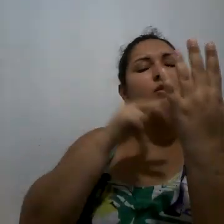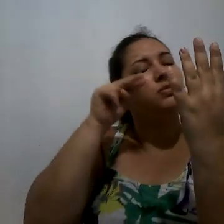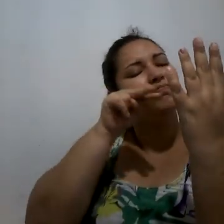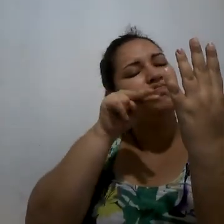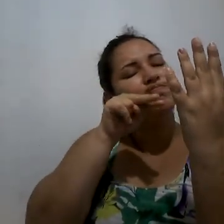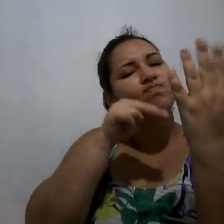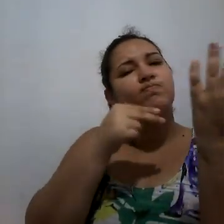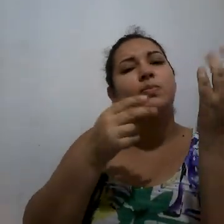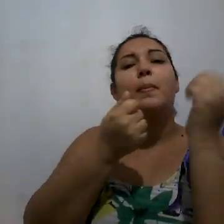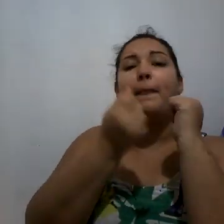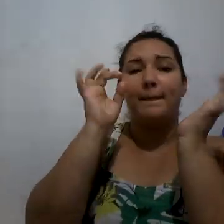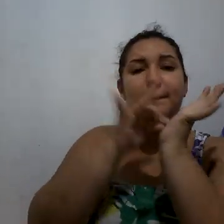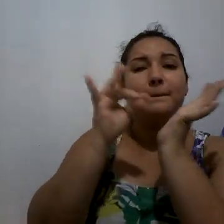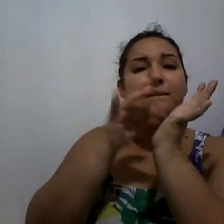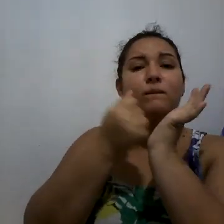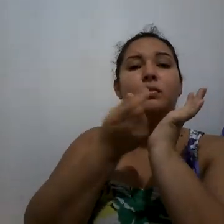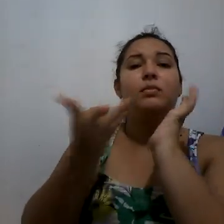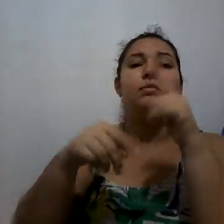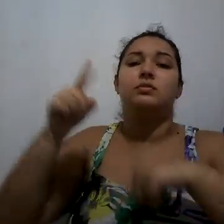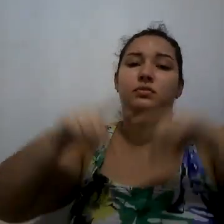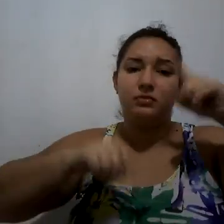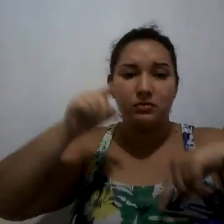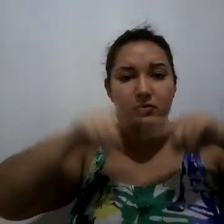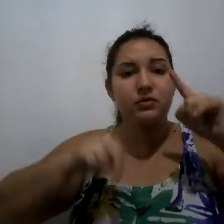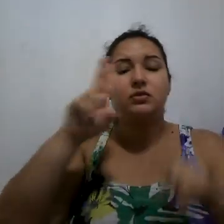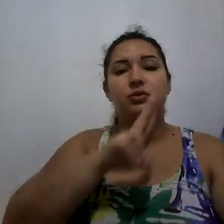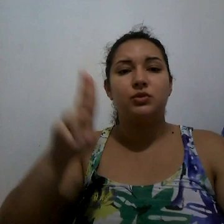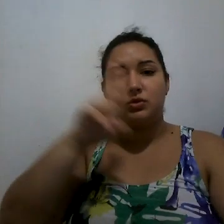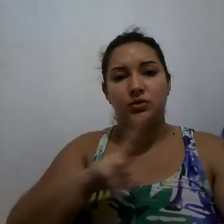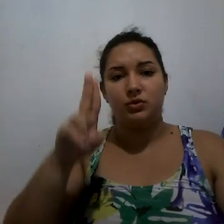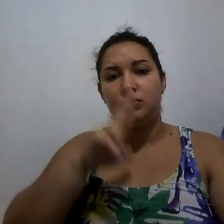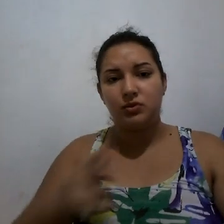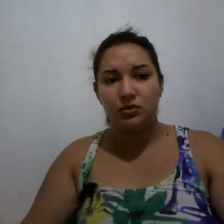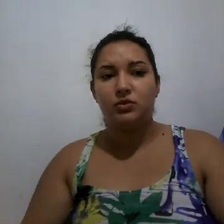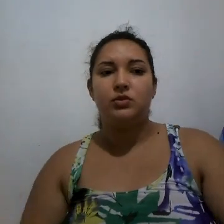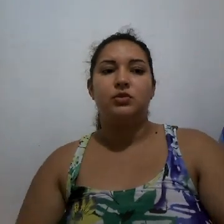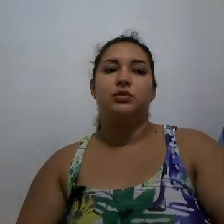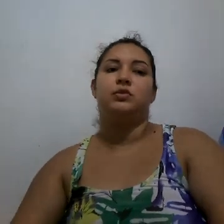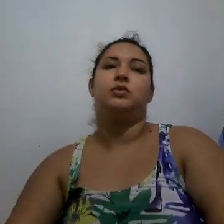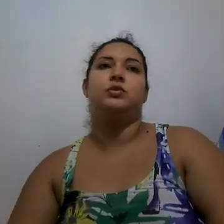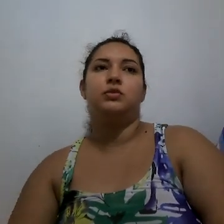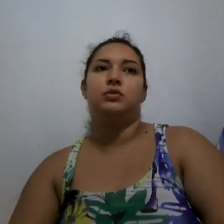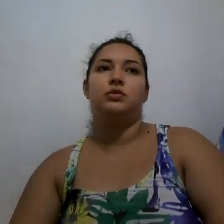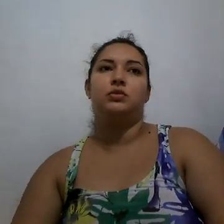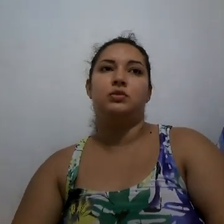fato ali a quantidade de material que a gente vai estar utilizando. A gente utiliza o macro, que é acima de 0,1